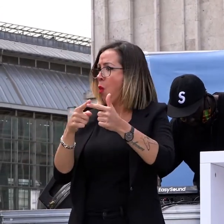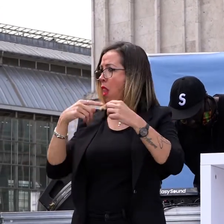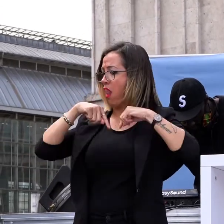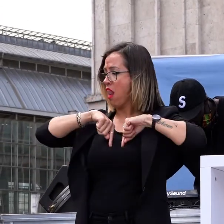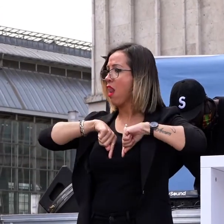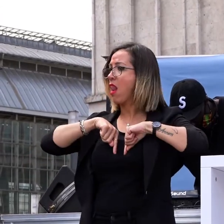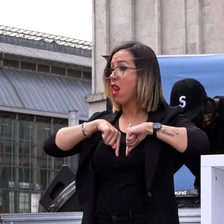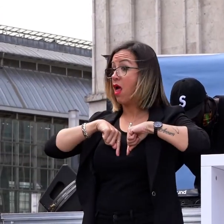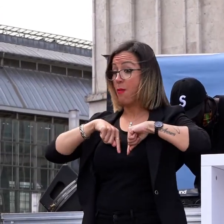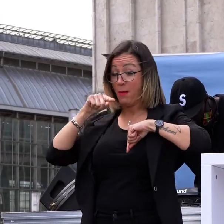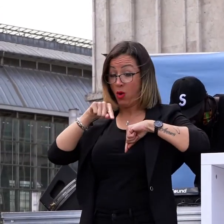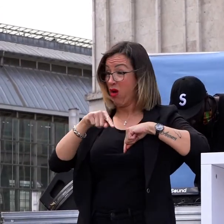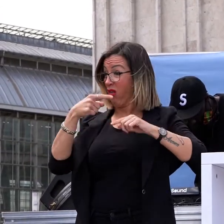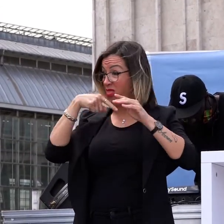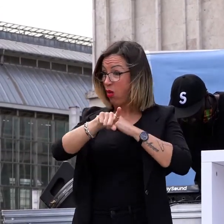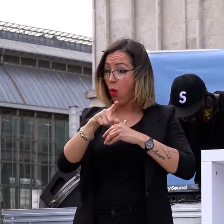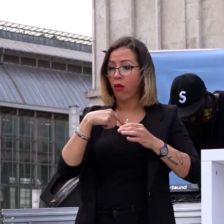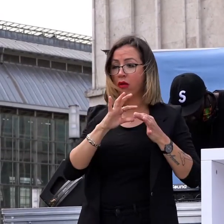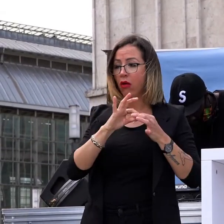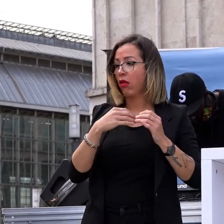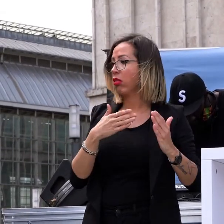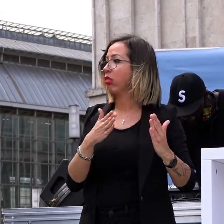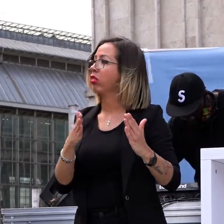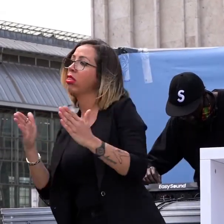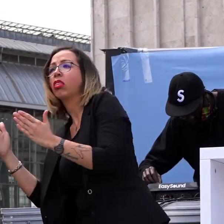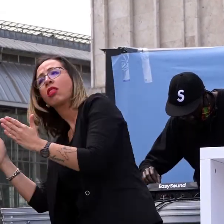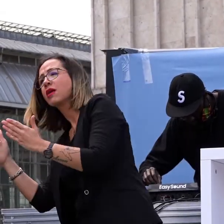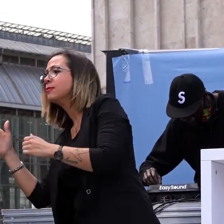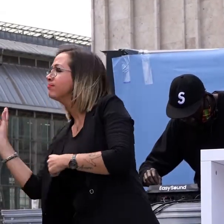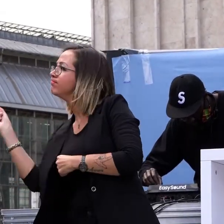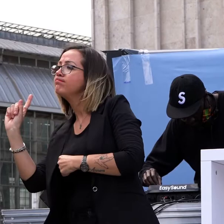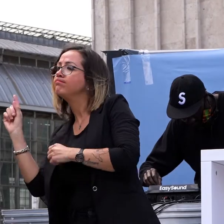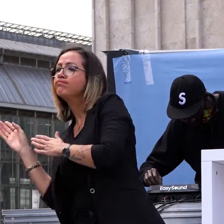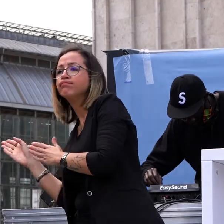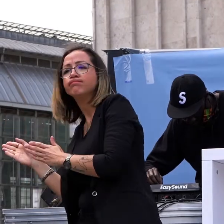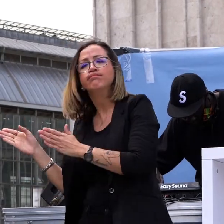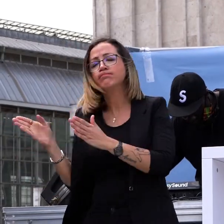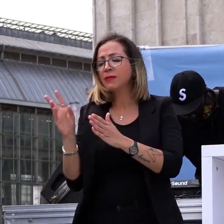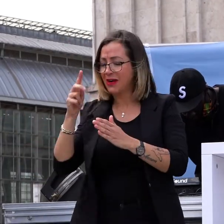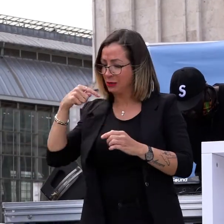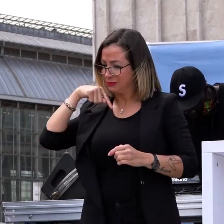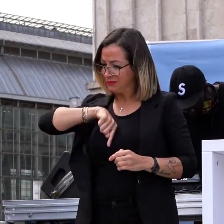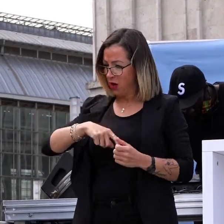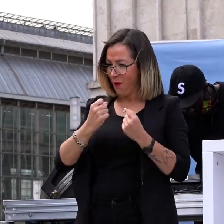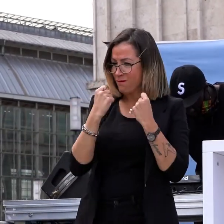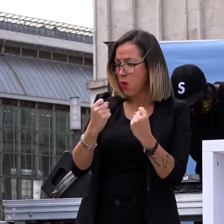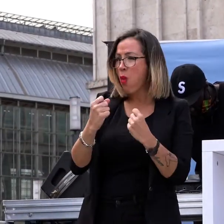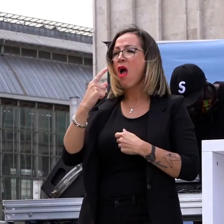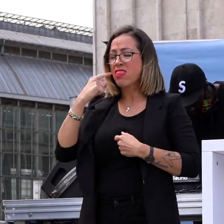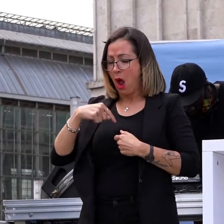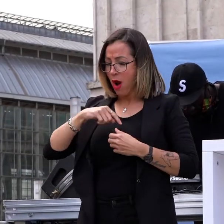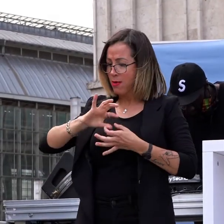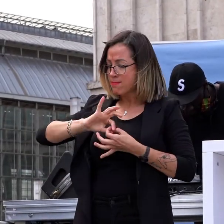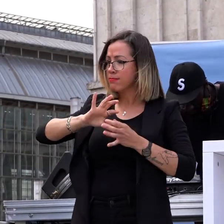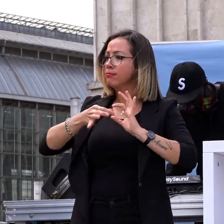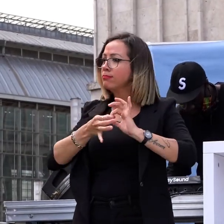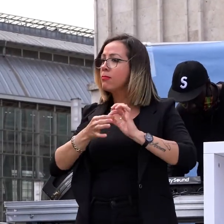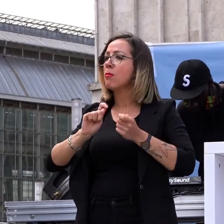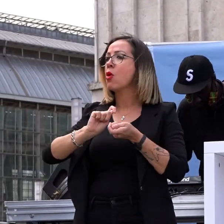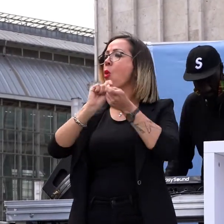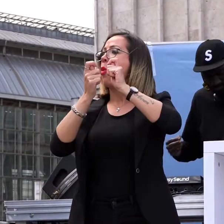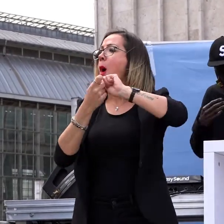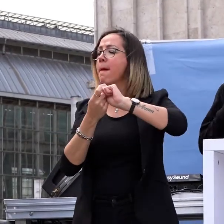Doch wir sollten uns nicht von ihnen leiten lassen. Wir müssen sie bündeln und sie nutzen, um uns gegenseitig neue